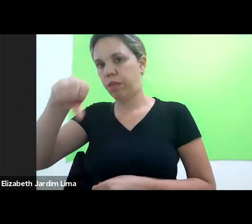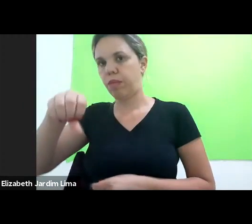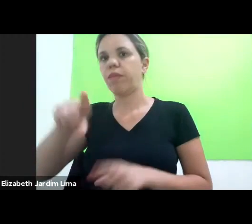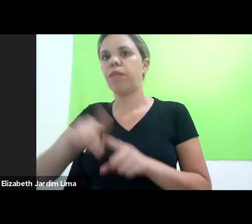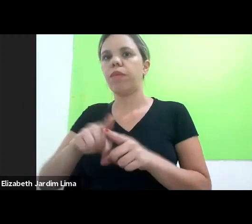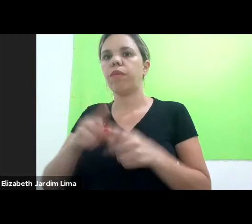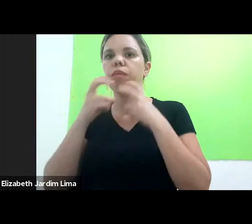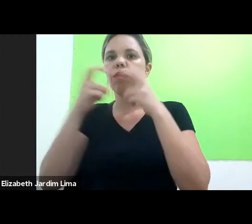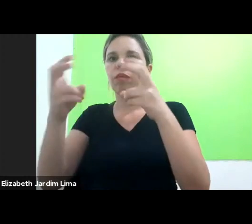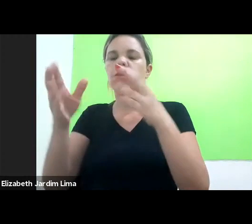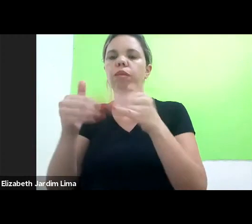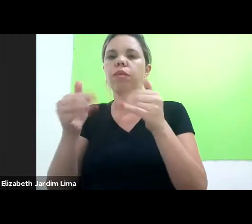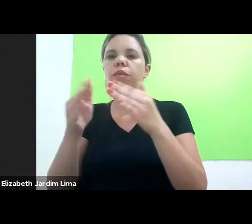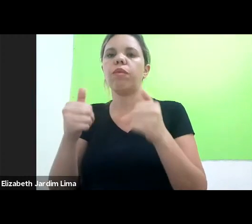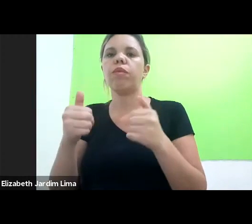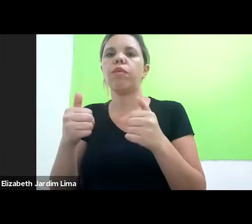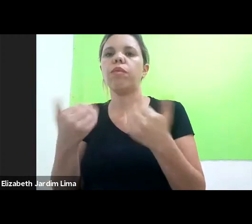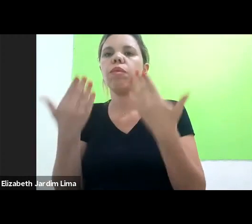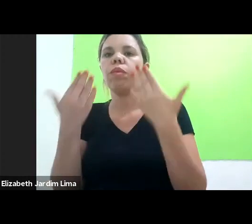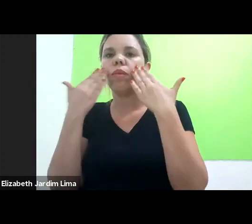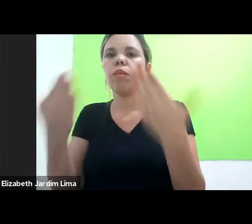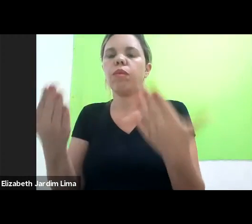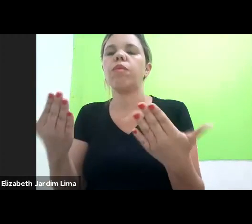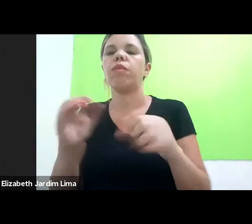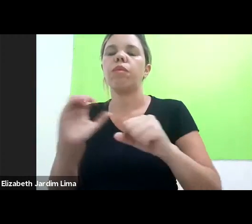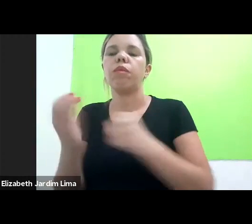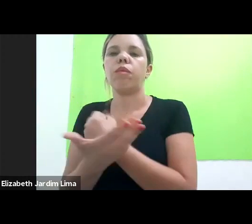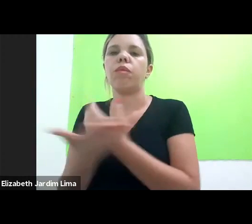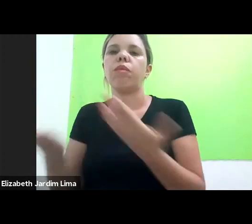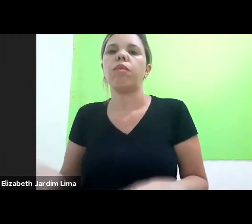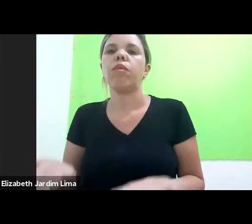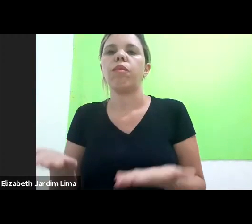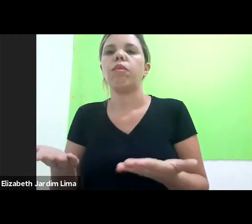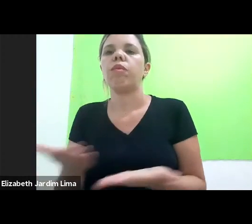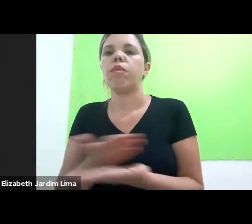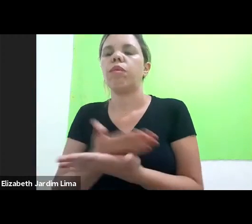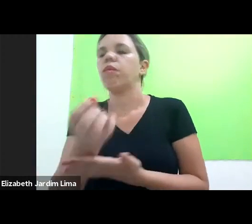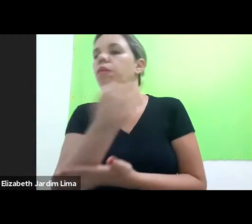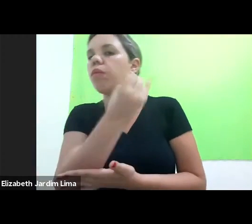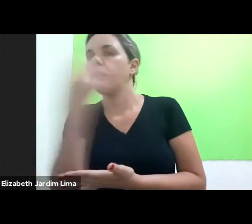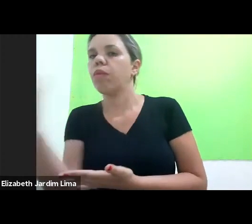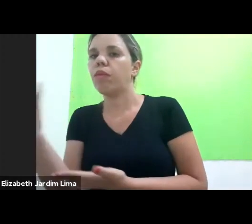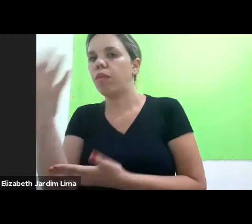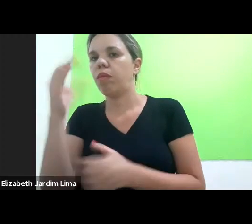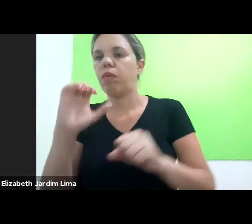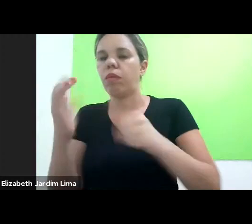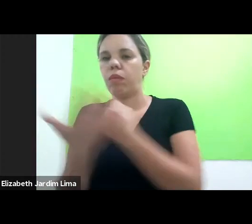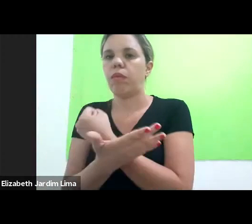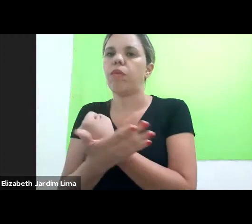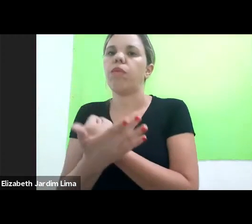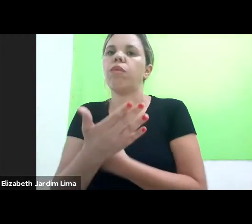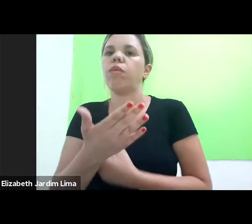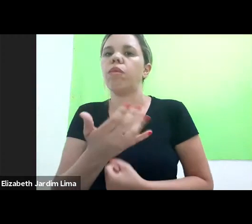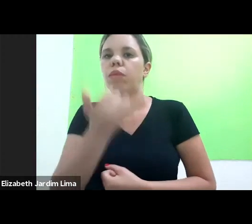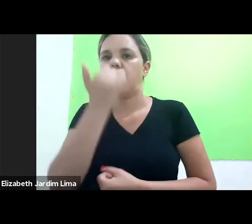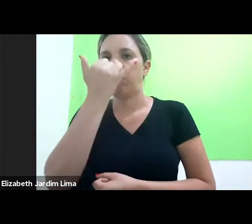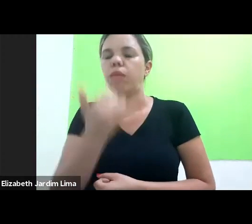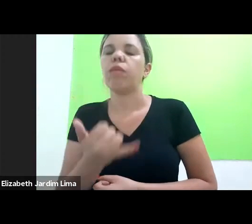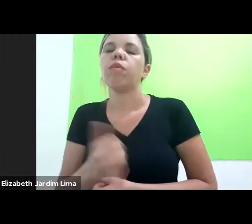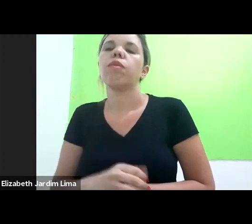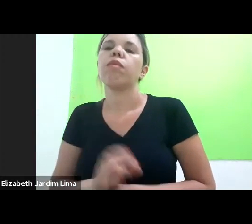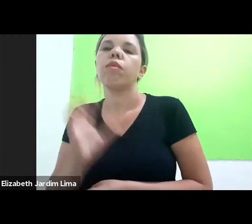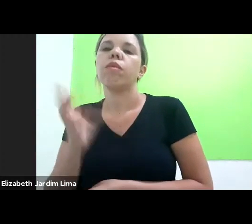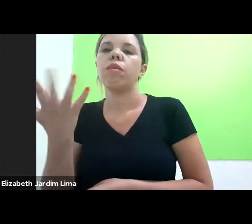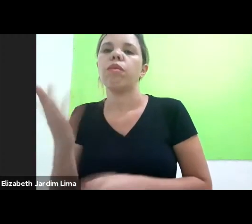socorro diante desse cenário da pandemia, em que o índice de letalidade da Covid-19 em relação aos povos indígenas é